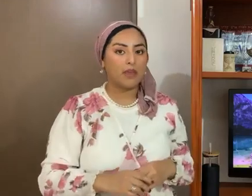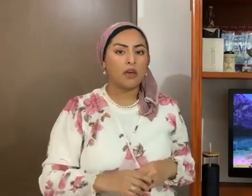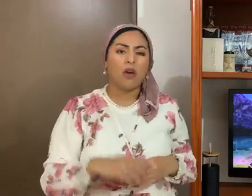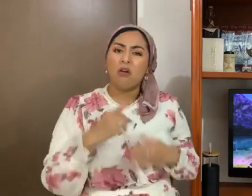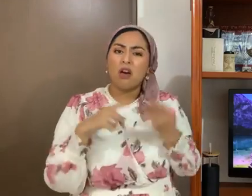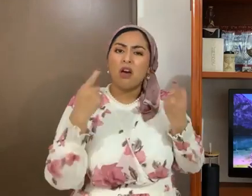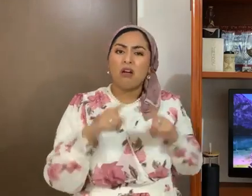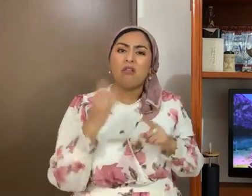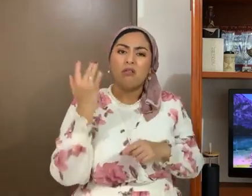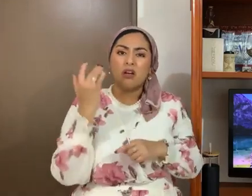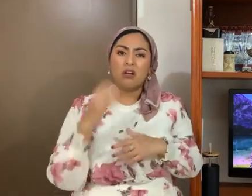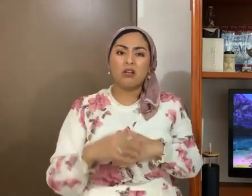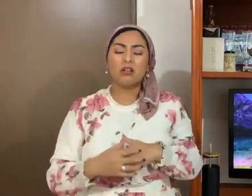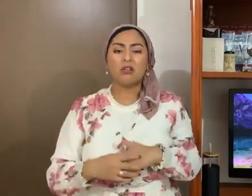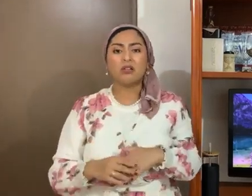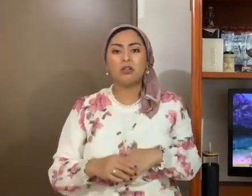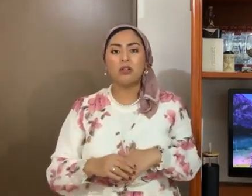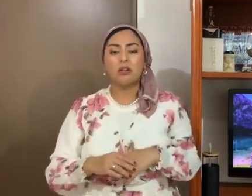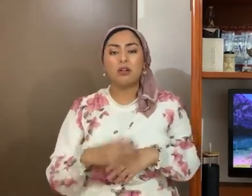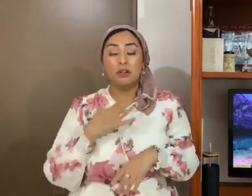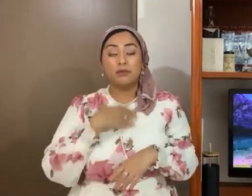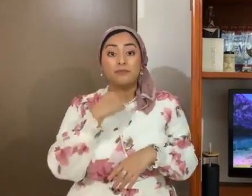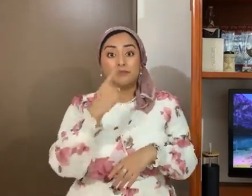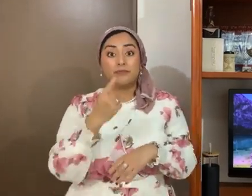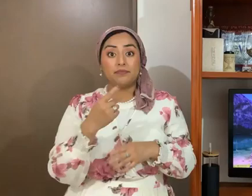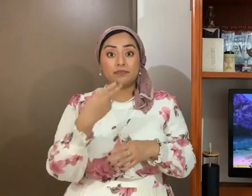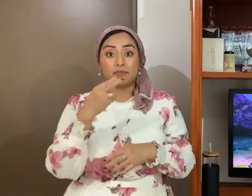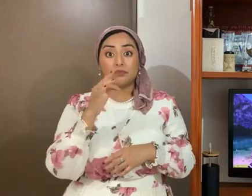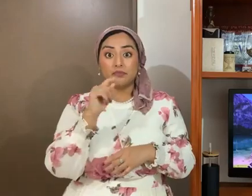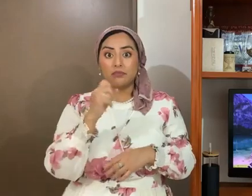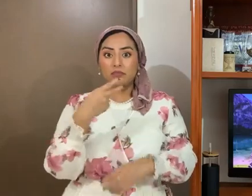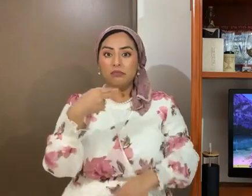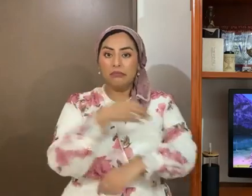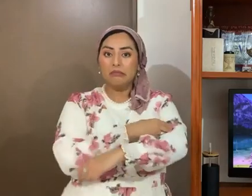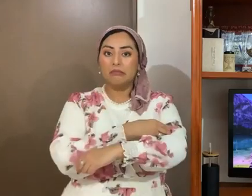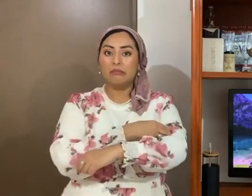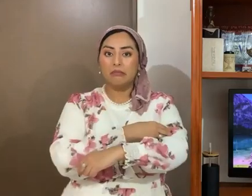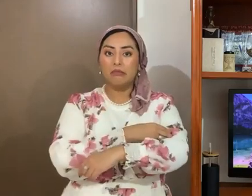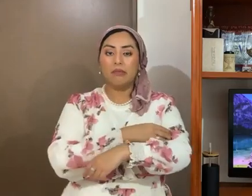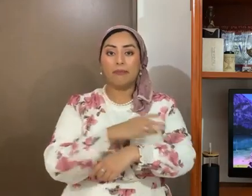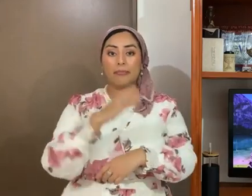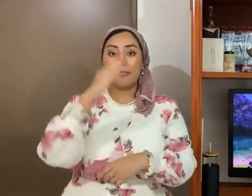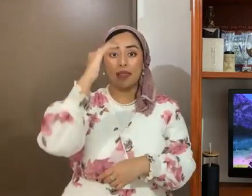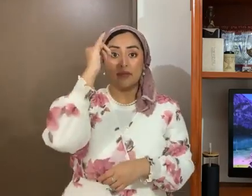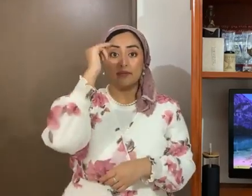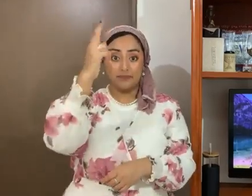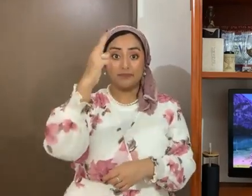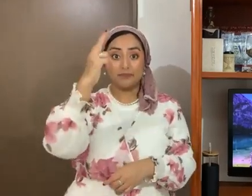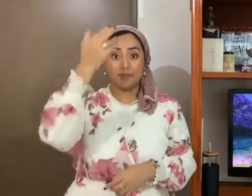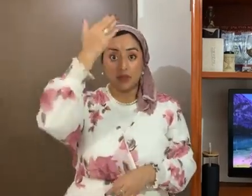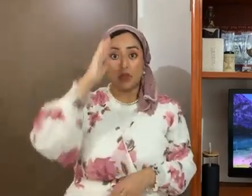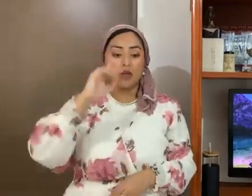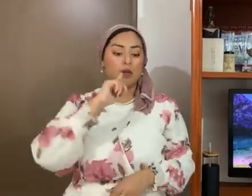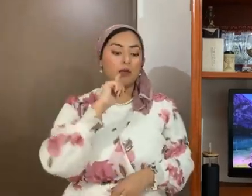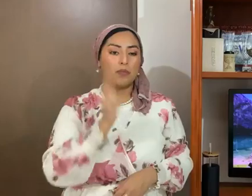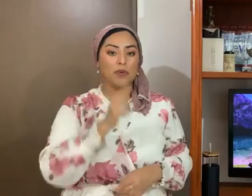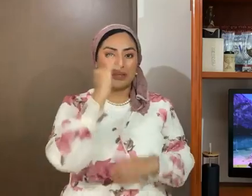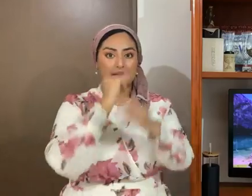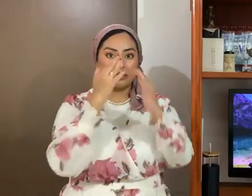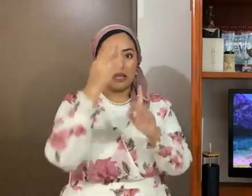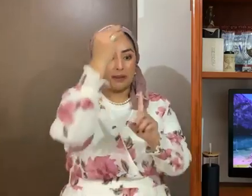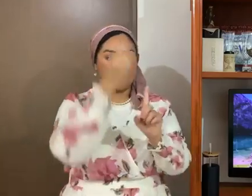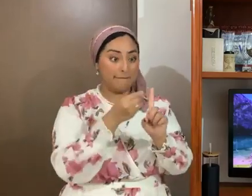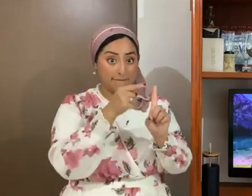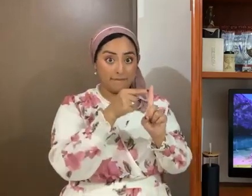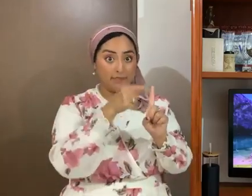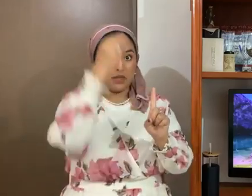¿Qué es lo que pasó? Por eso les decía yo que esta haftará es fuerte. El eterno Yahweh iba a enviar al profeta Isaías a